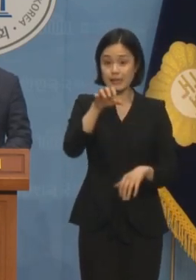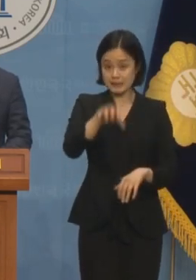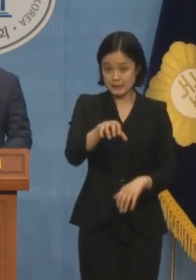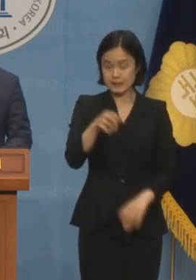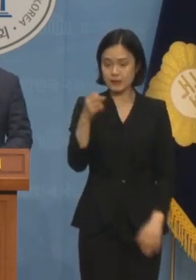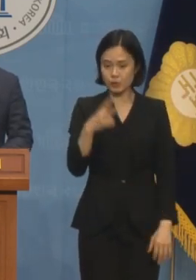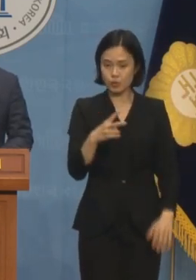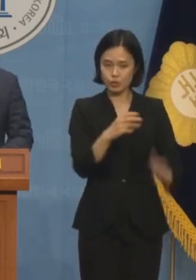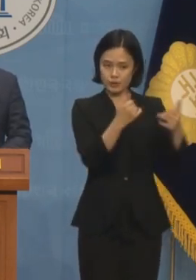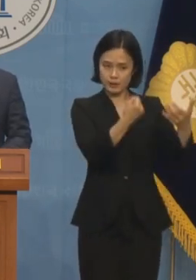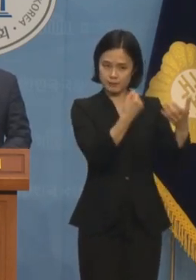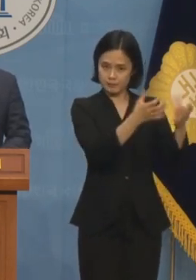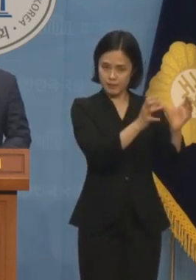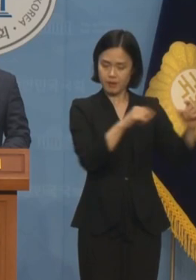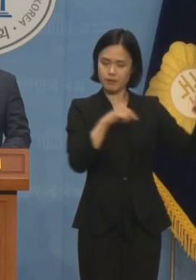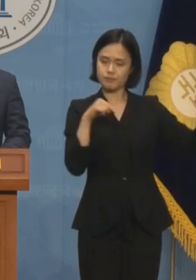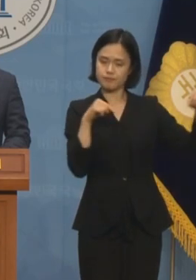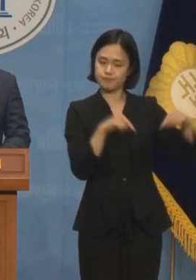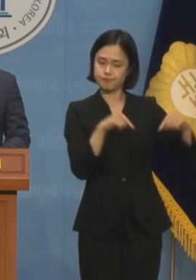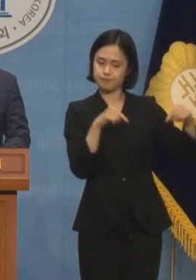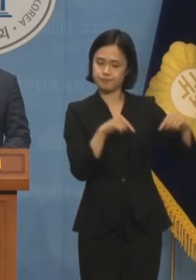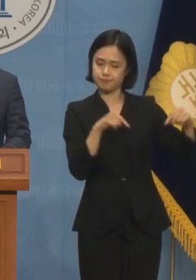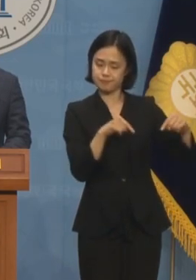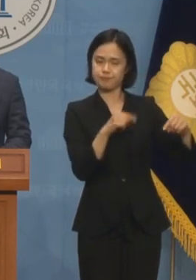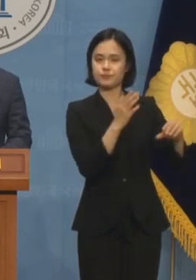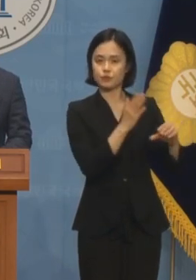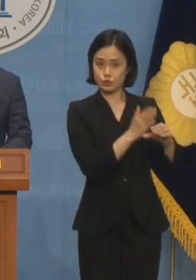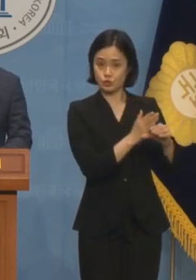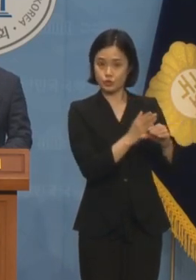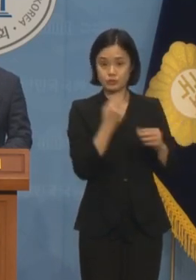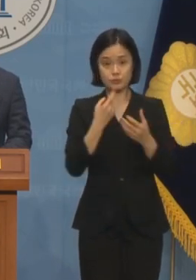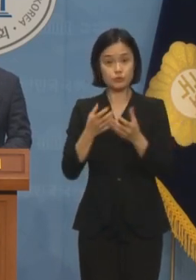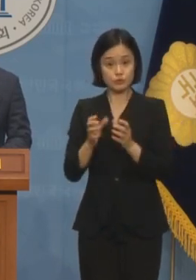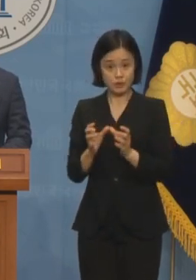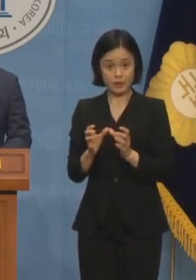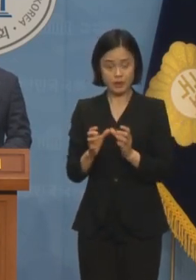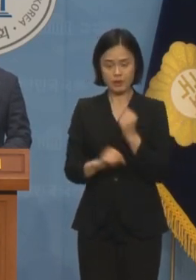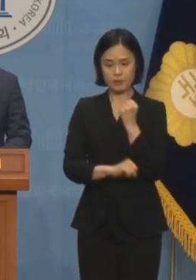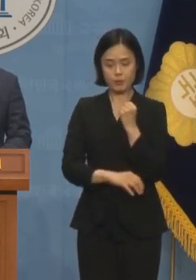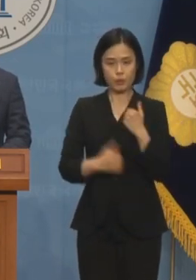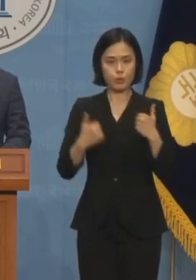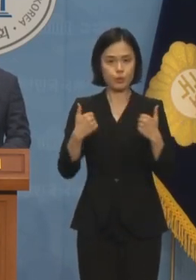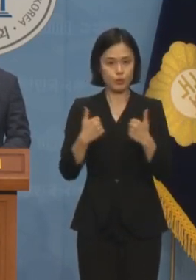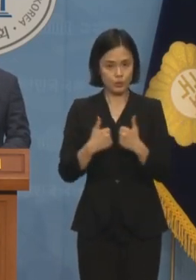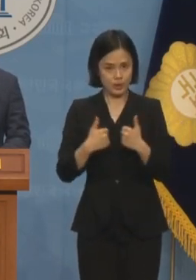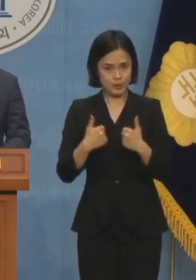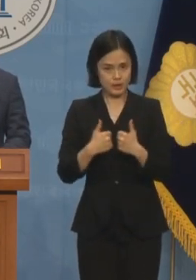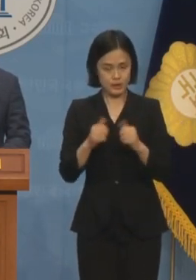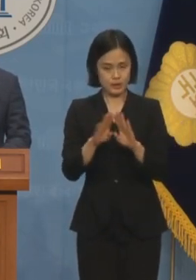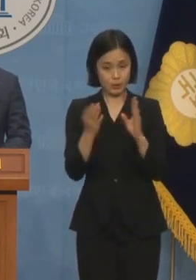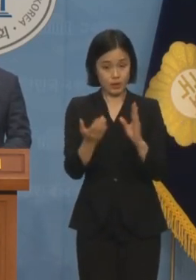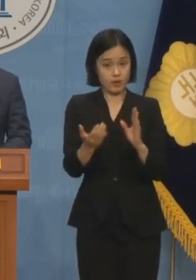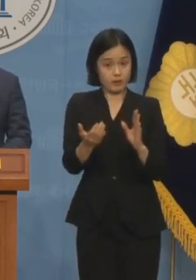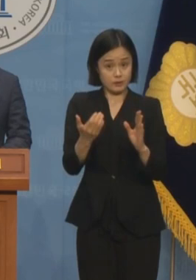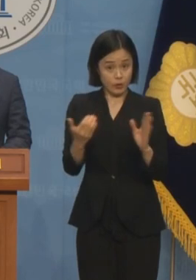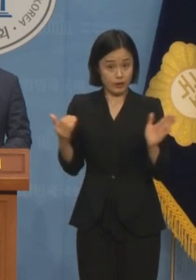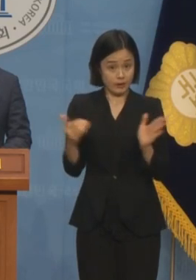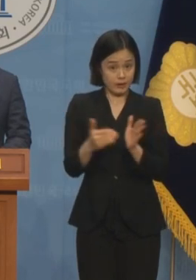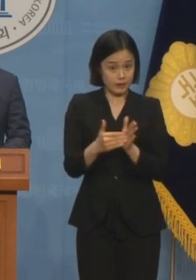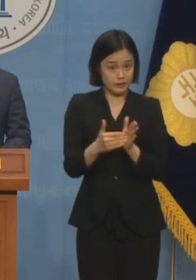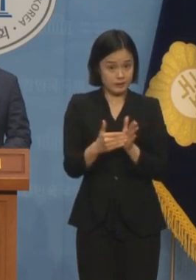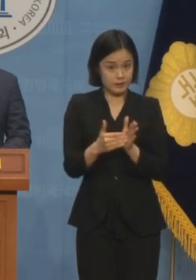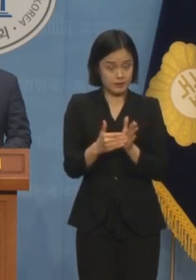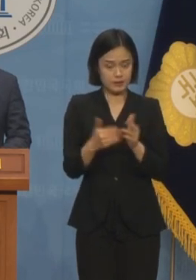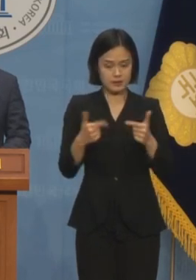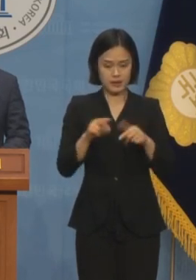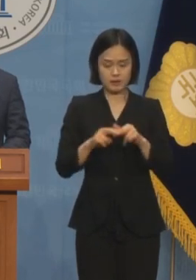협의 중에 있습니다. 우리 더불어민주당은 본회의 개회 전까지 기존의